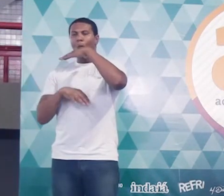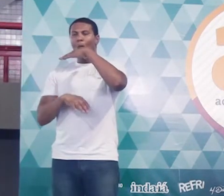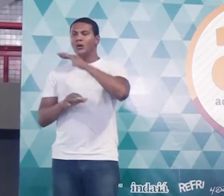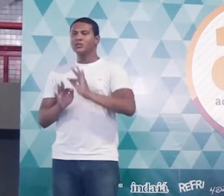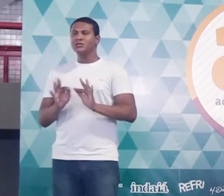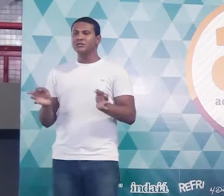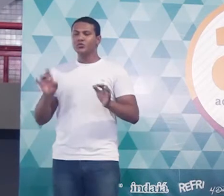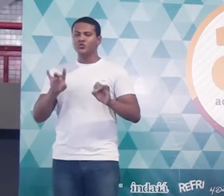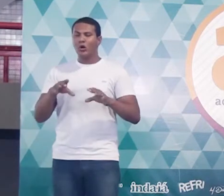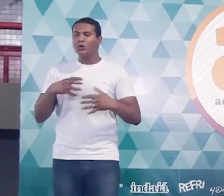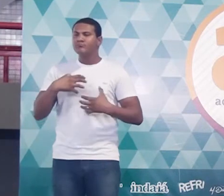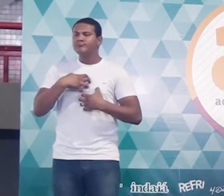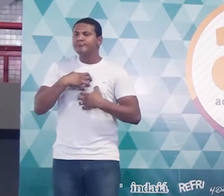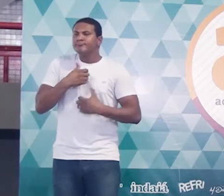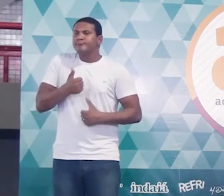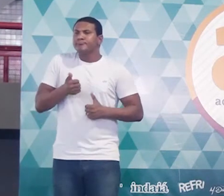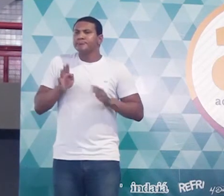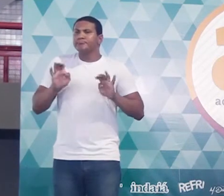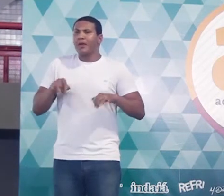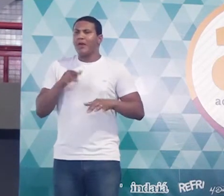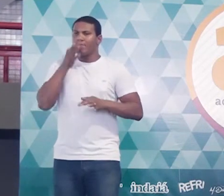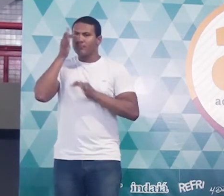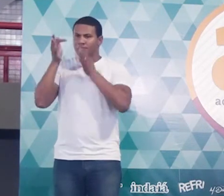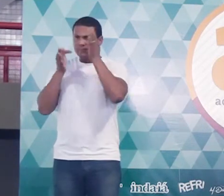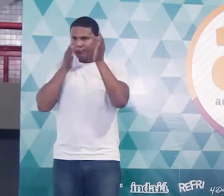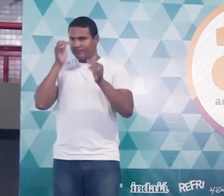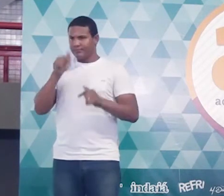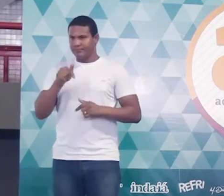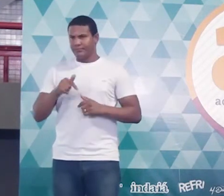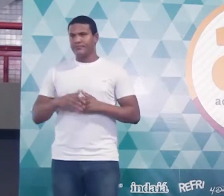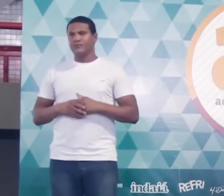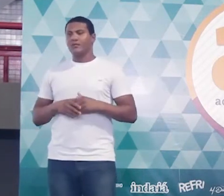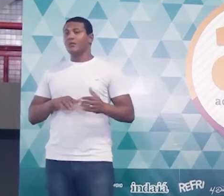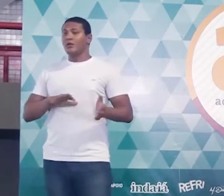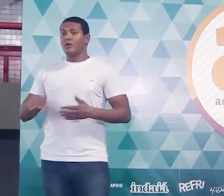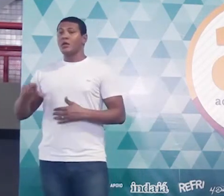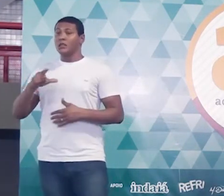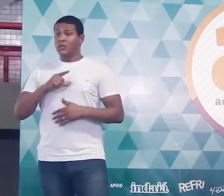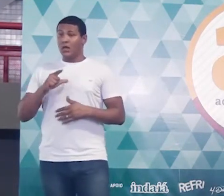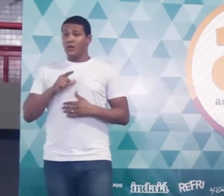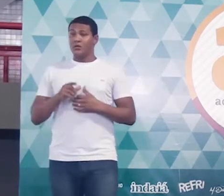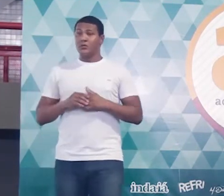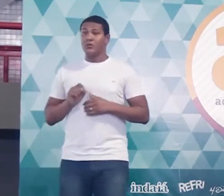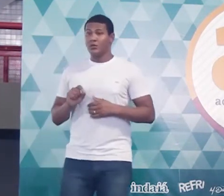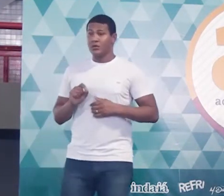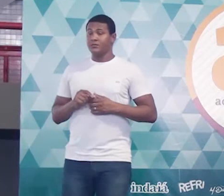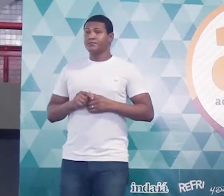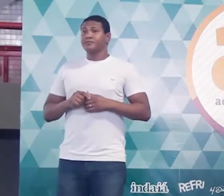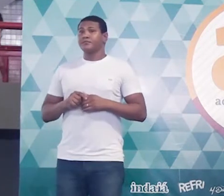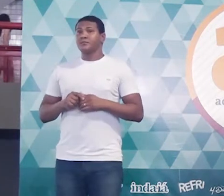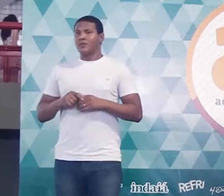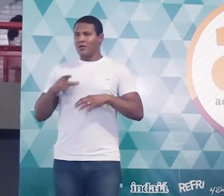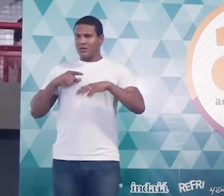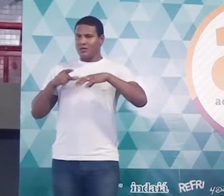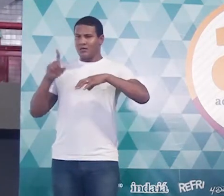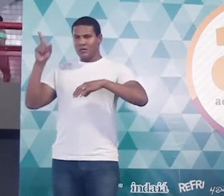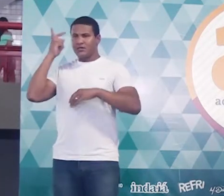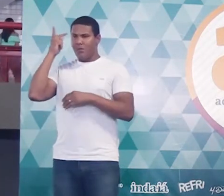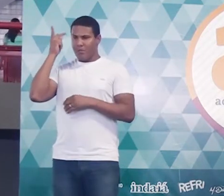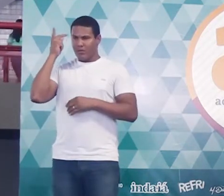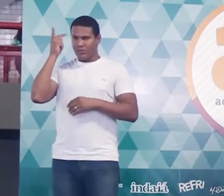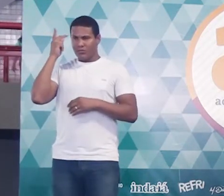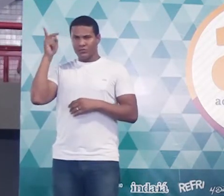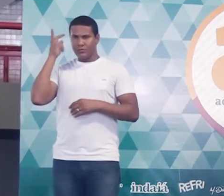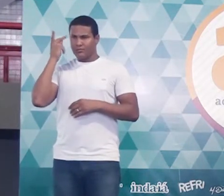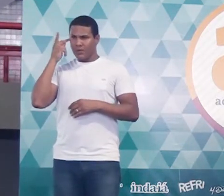Aumenta a temperatura e pode causar as chamadas ilhas de calor. Em São Paulo, aquelas chuvas de